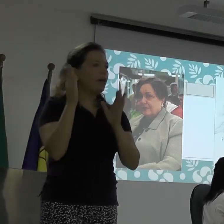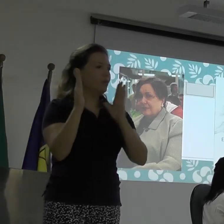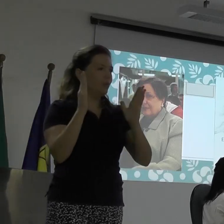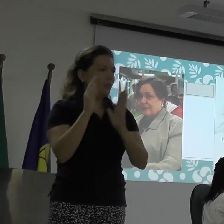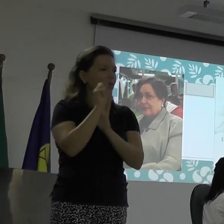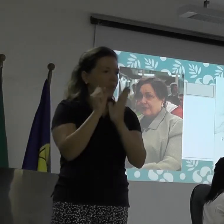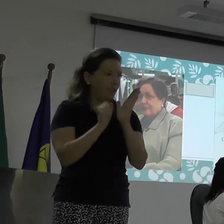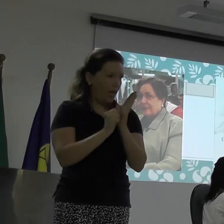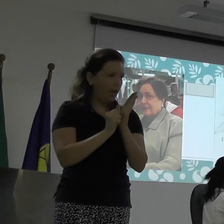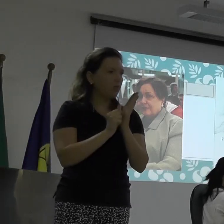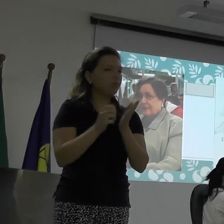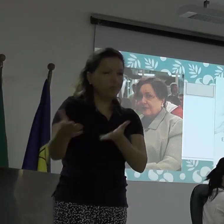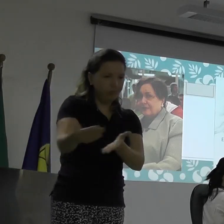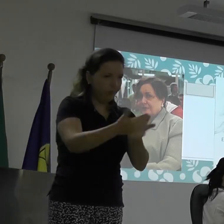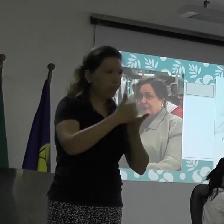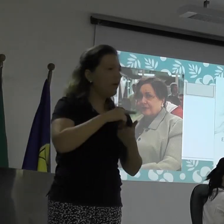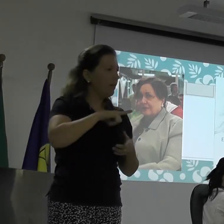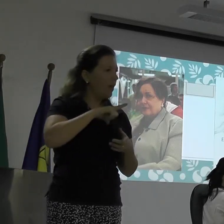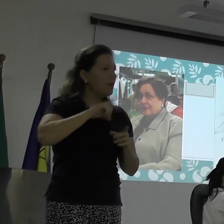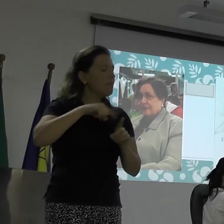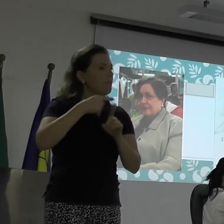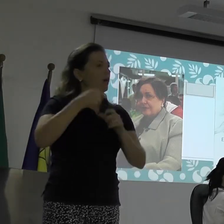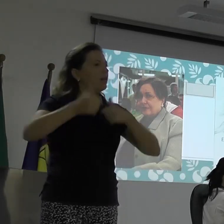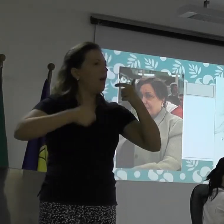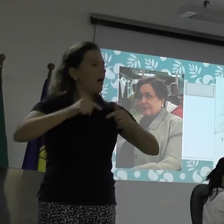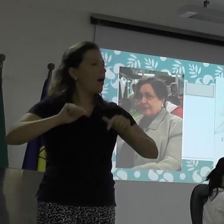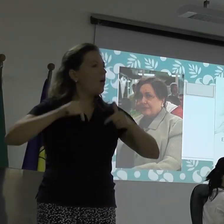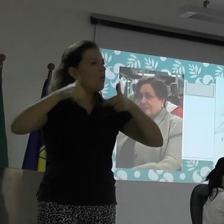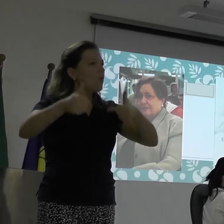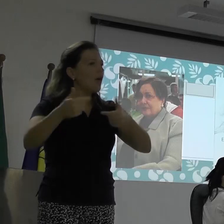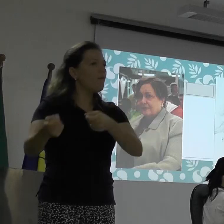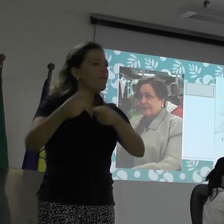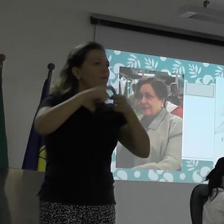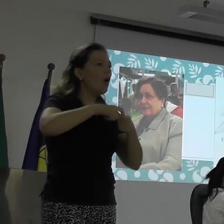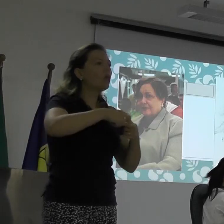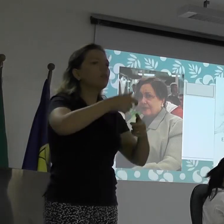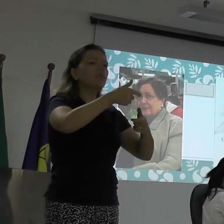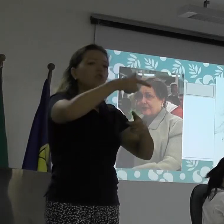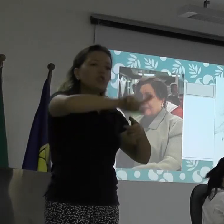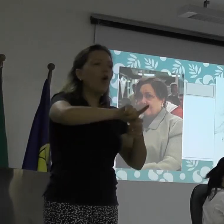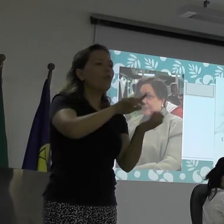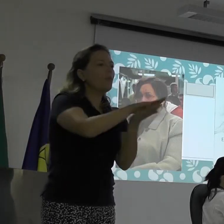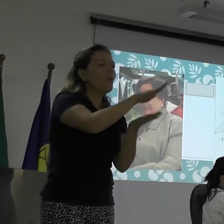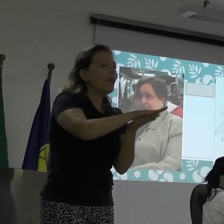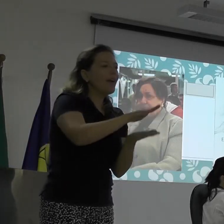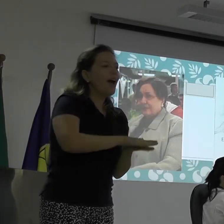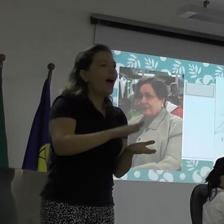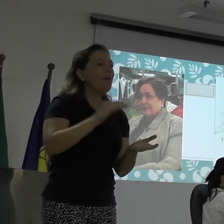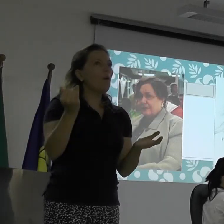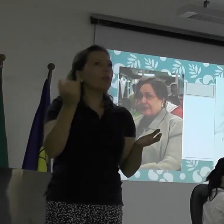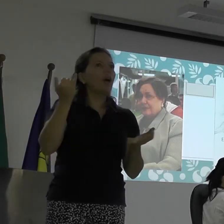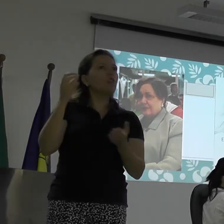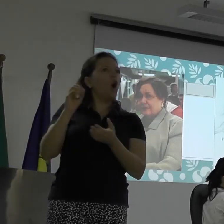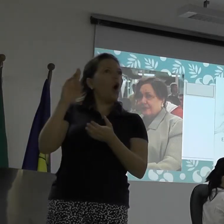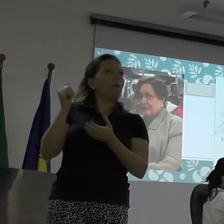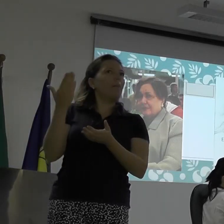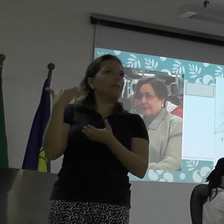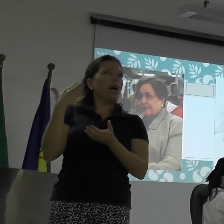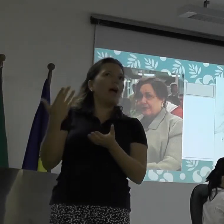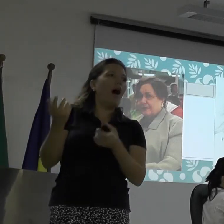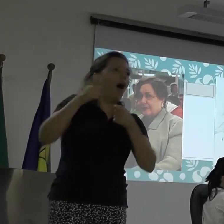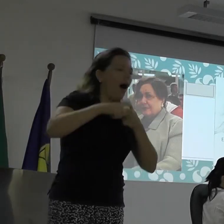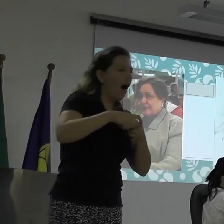além de realizar um magnífico trabalho de reedição de algumas obras, tornando público uma parte significativa